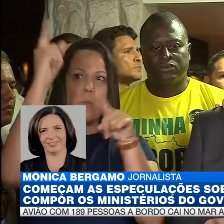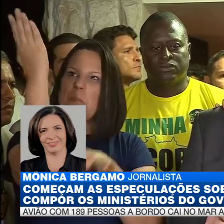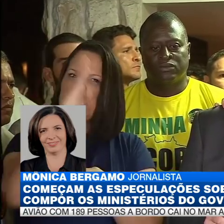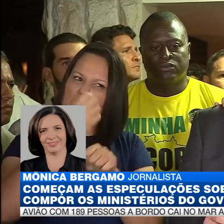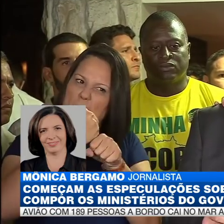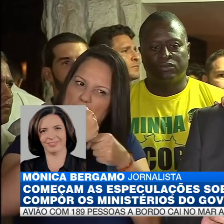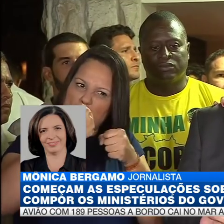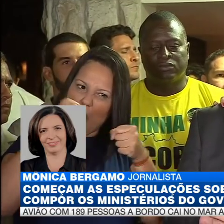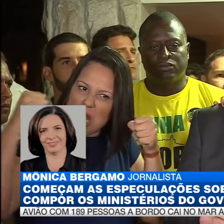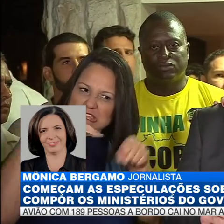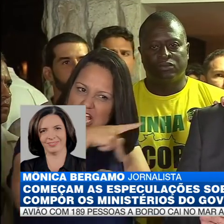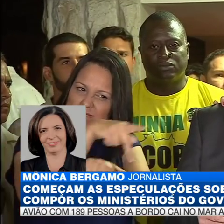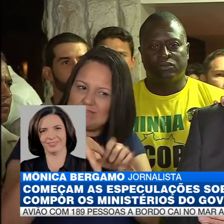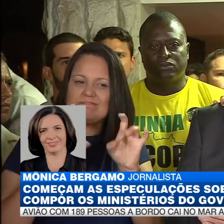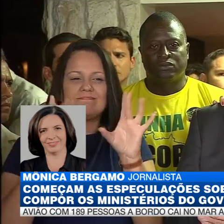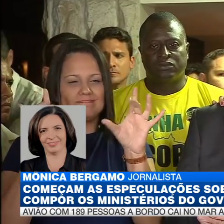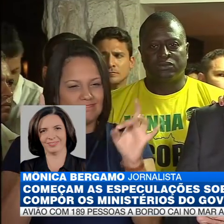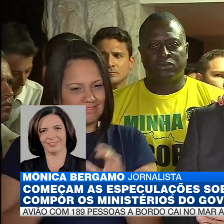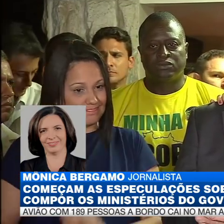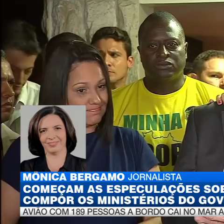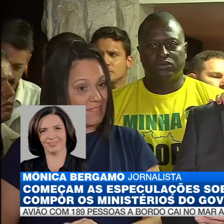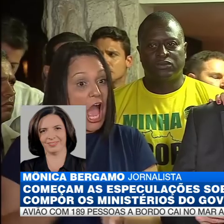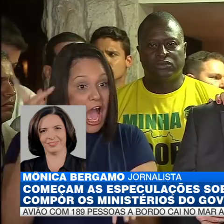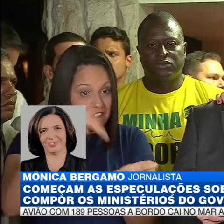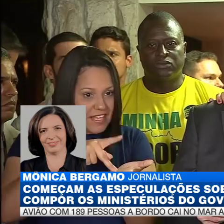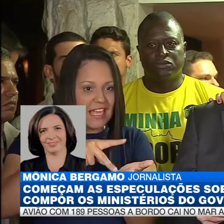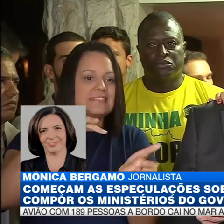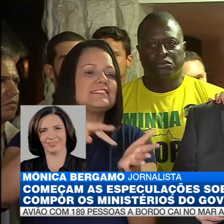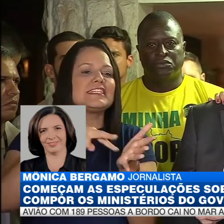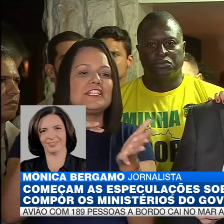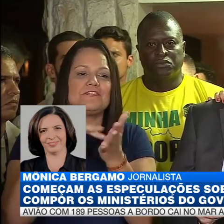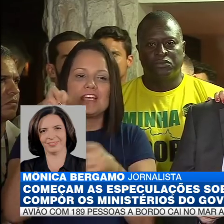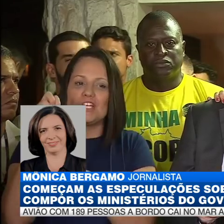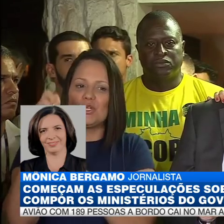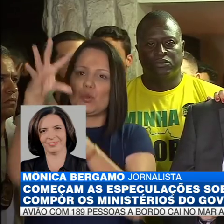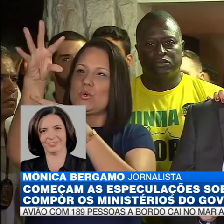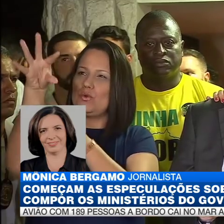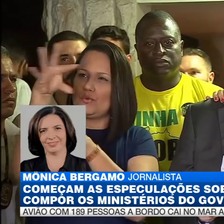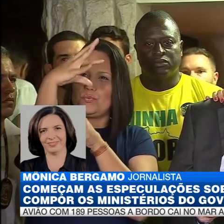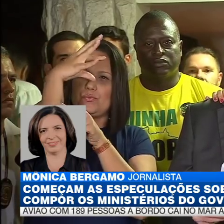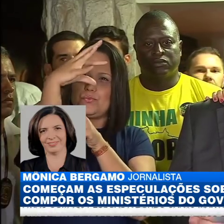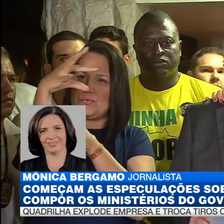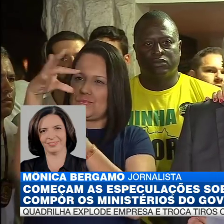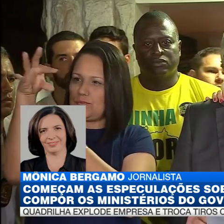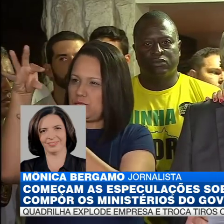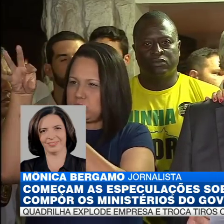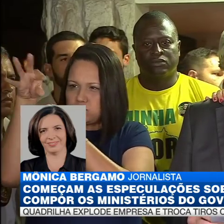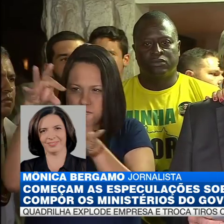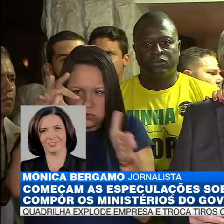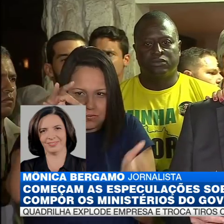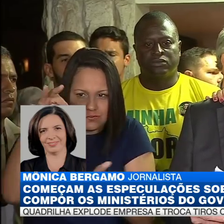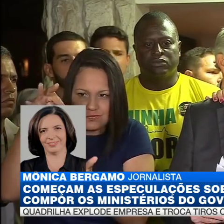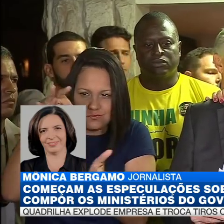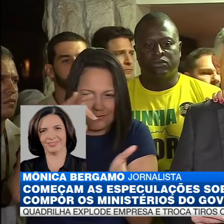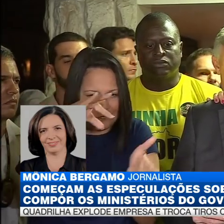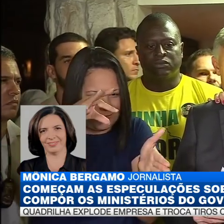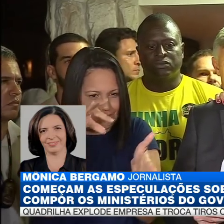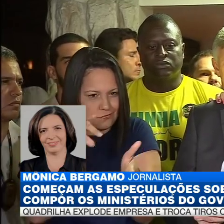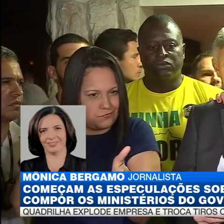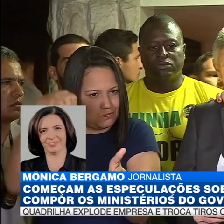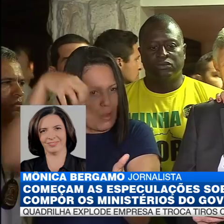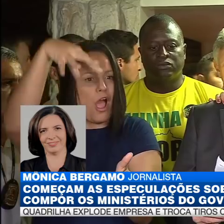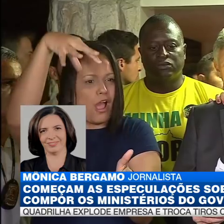vaga por questões ali de publicações que ele fez, de livros muito conservadores. Naquele momento,